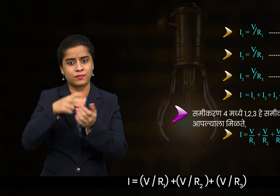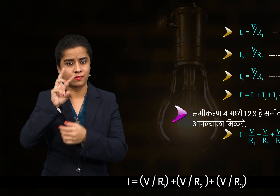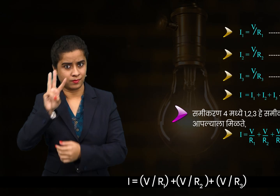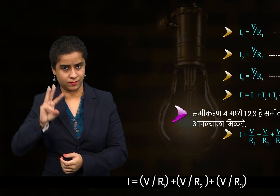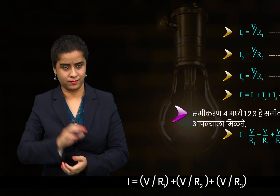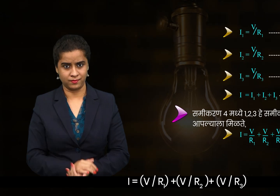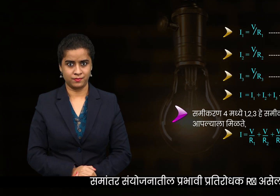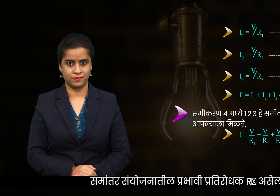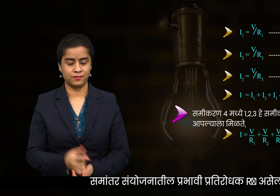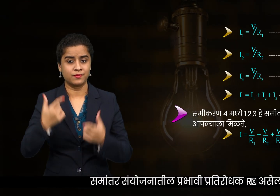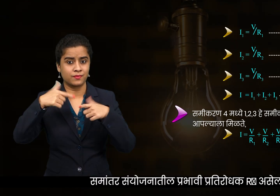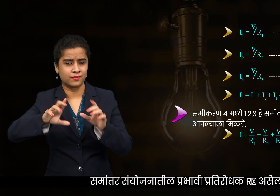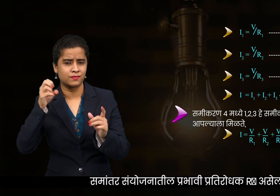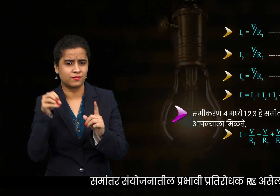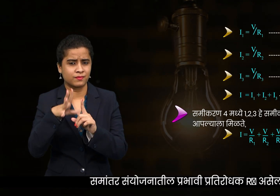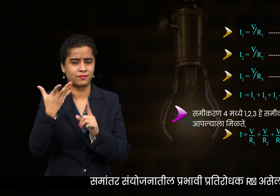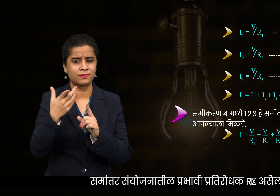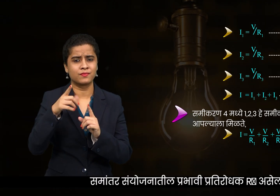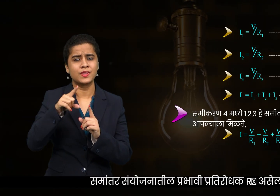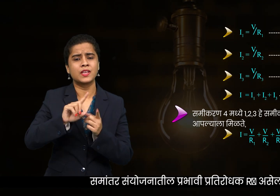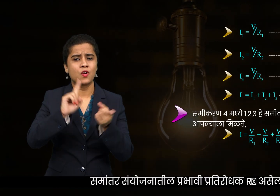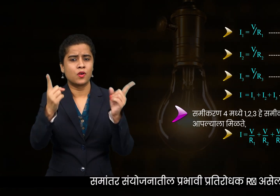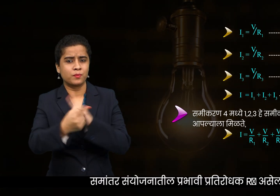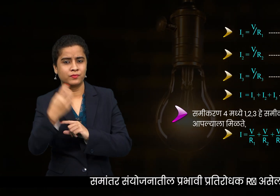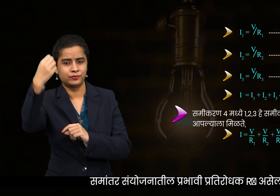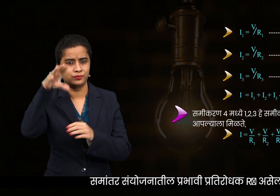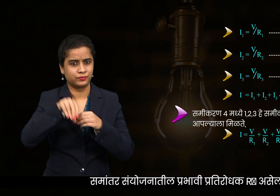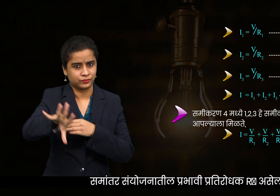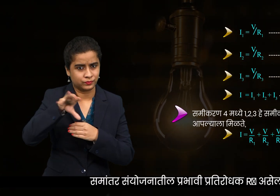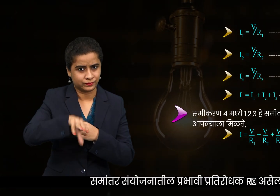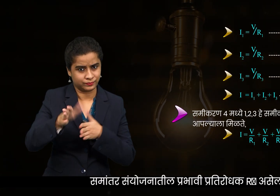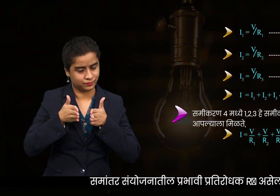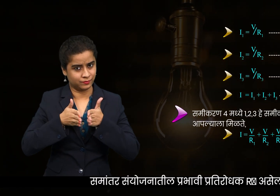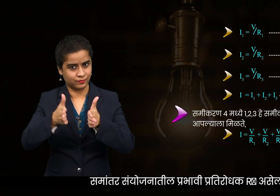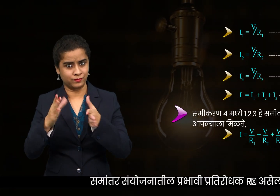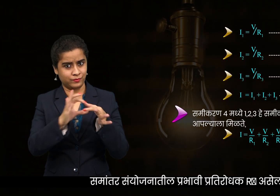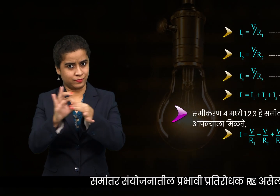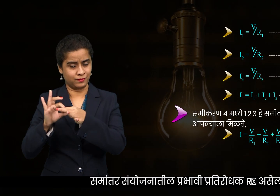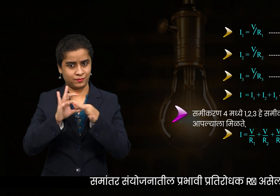V/R3. समांतर संयोजनातील प्रभावी प्रतिरोधक RP असेल.